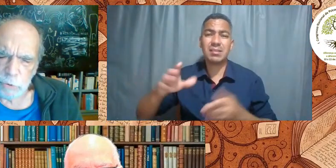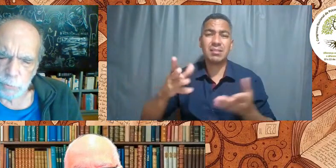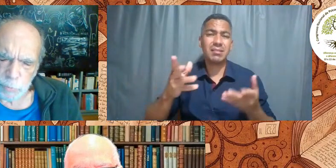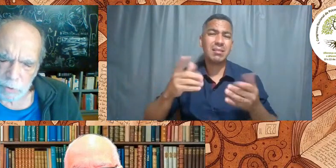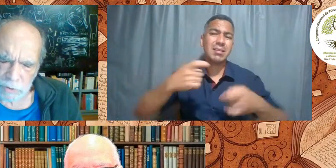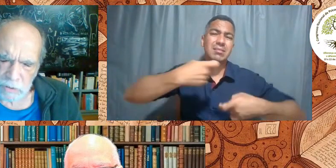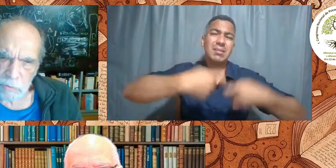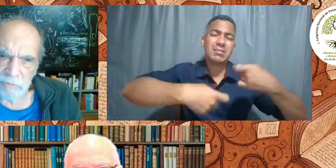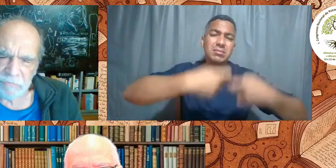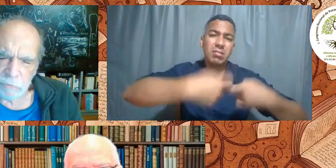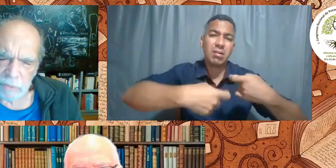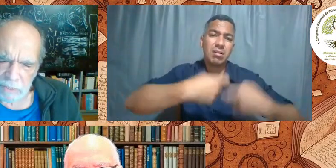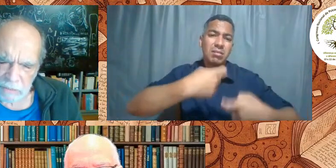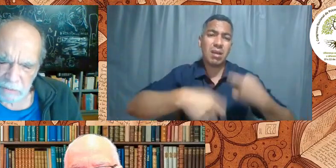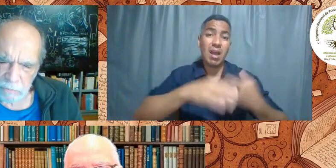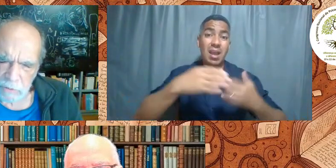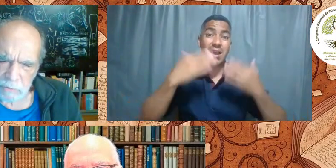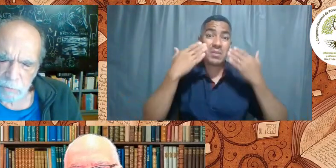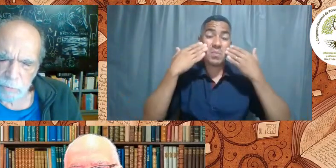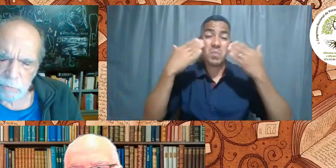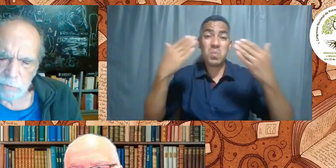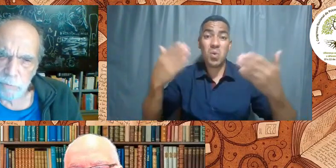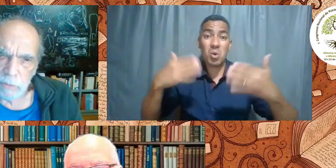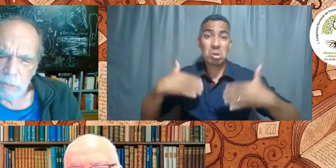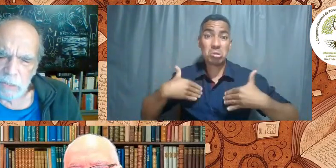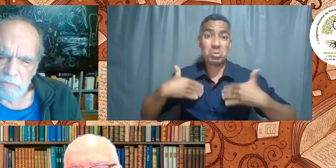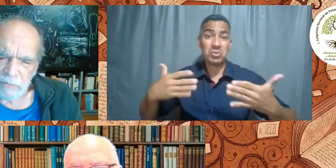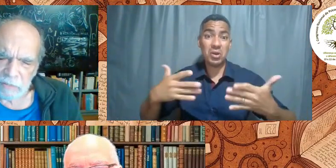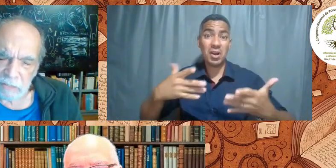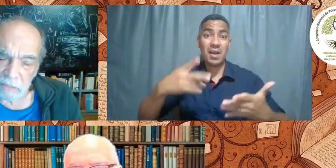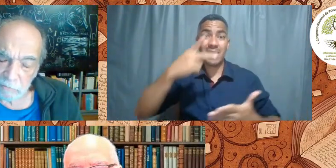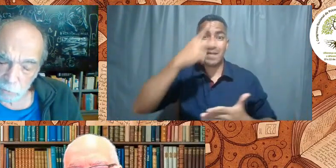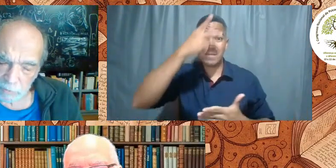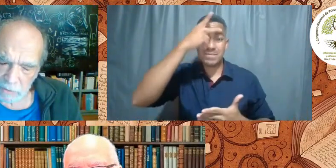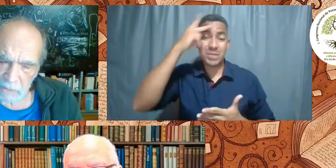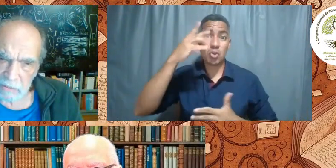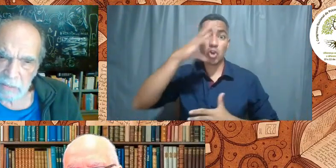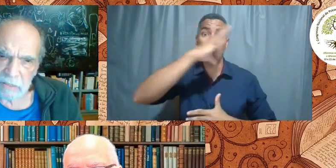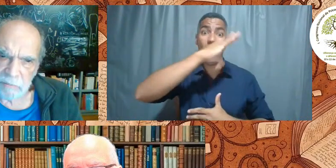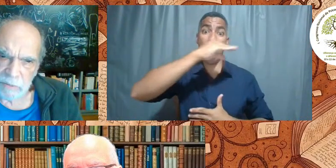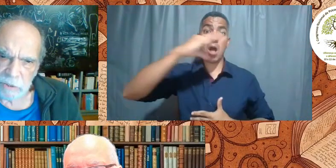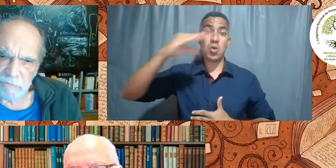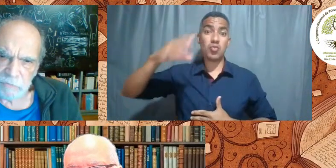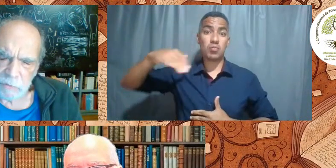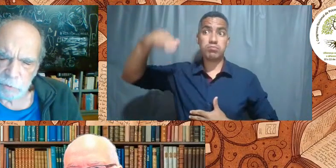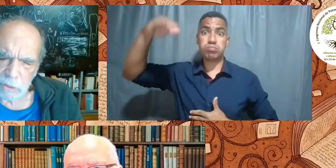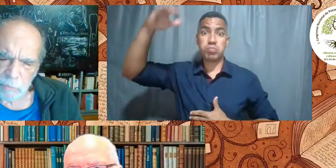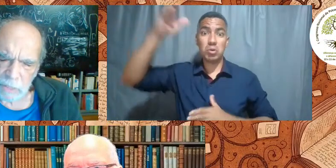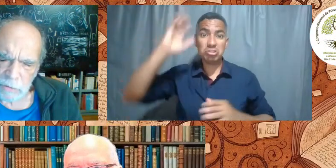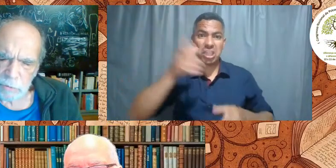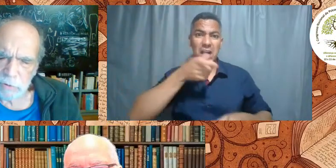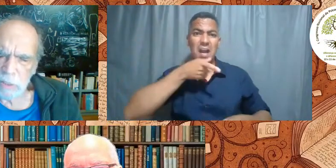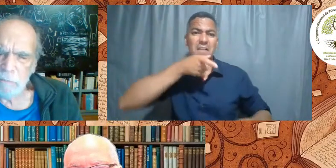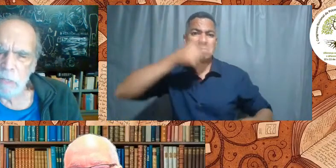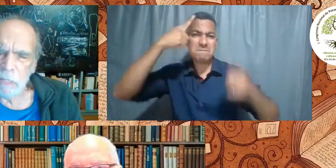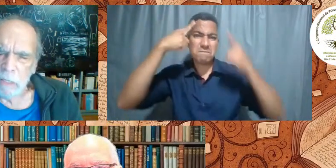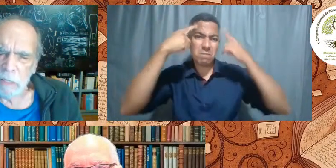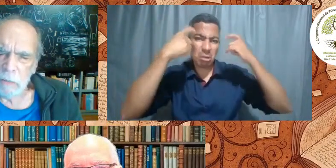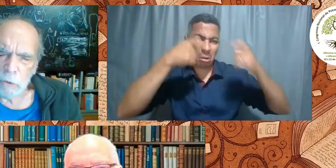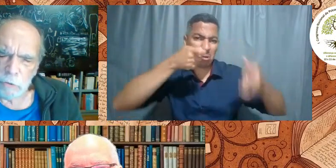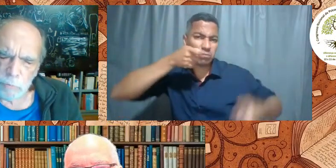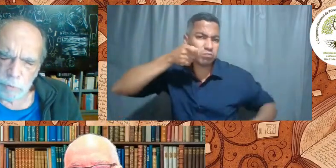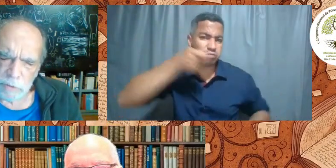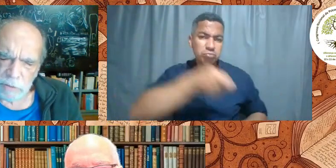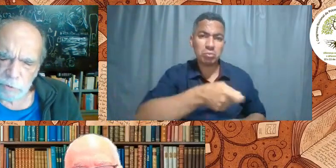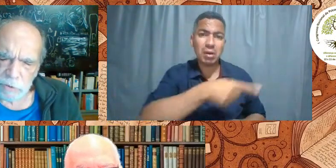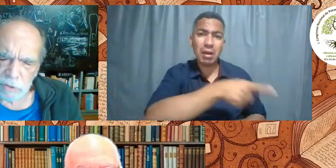são expostas a uma violência dos adultos, que vai ter sobre elas certamente efeitos traumáticos, né? E